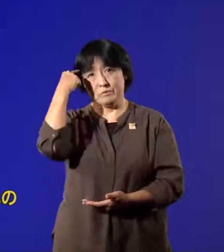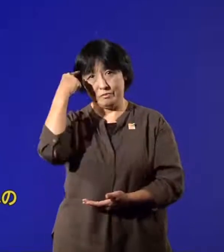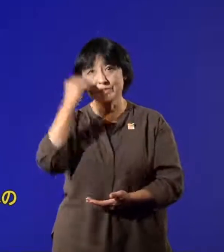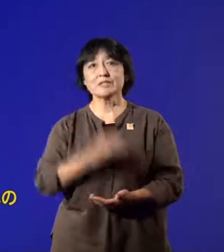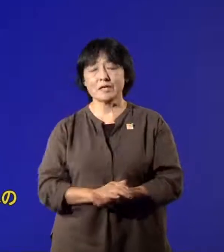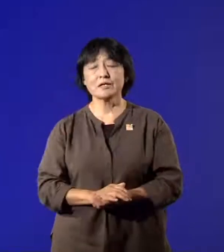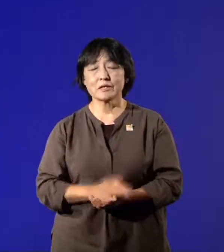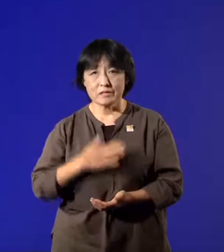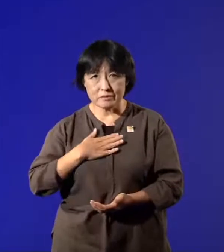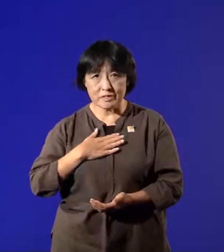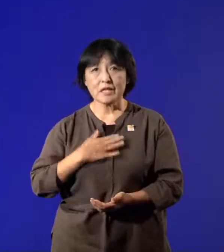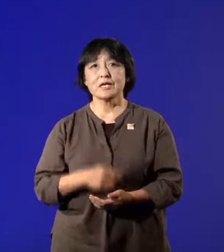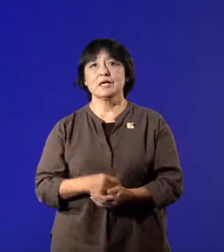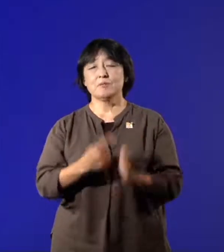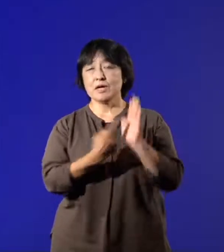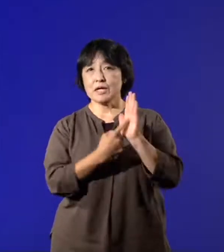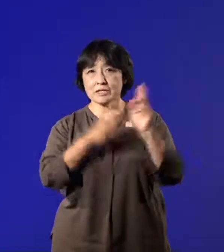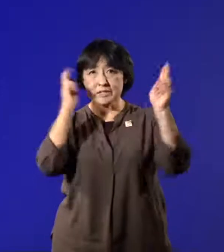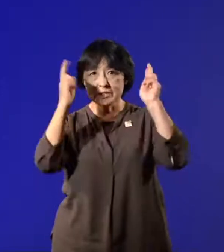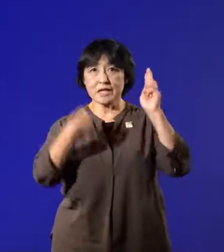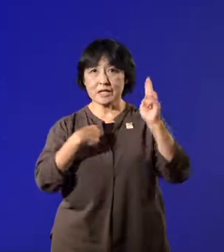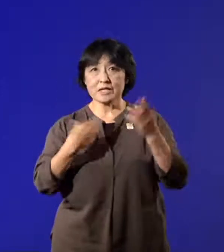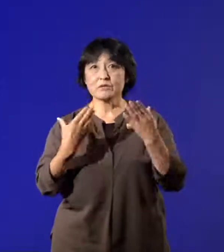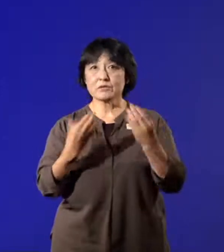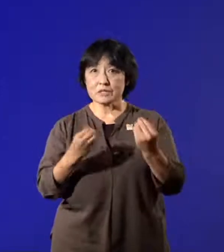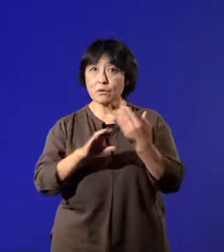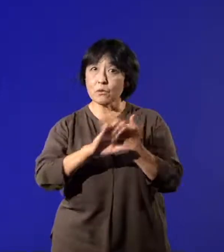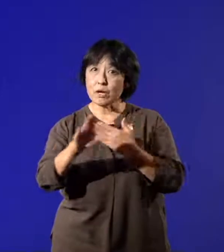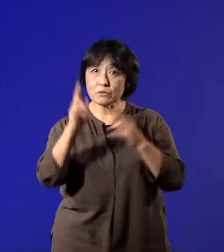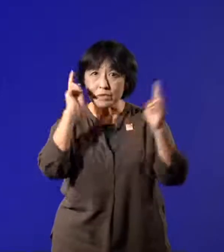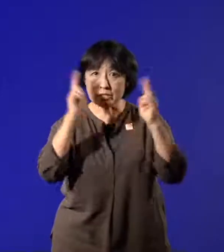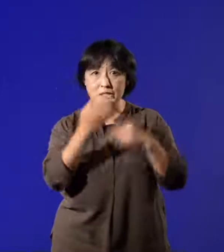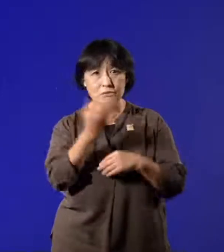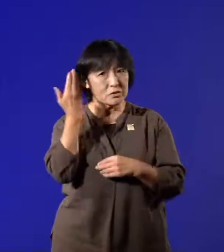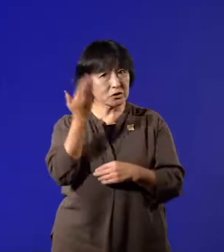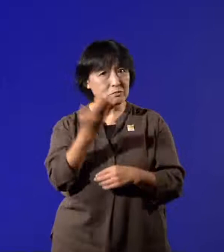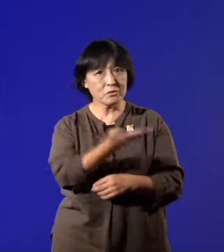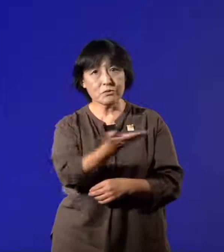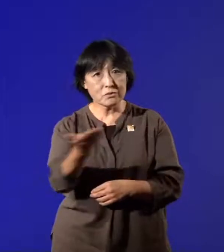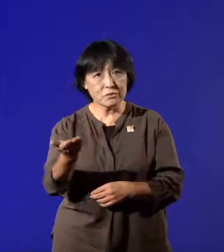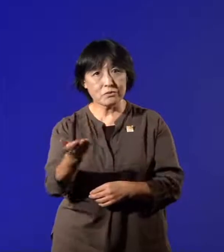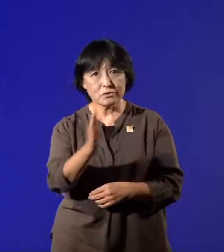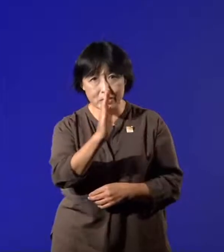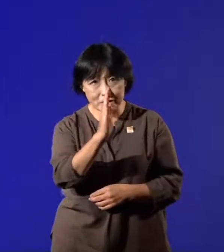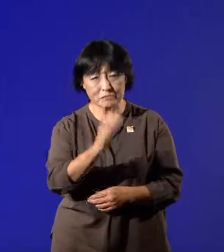ございます。幹事社から以上です。各社の皆さん、質問をお願いいたします。